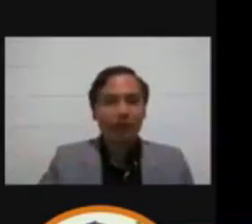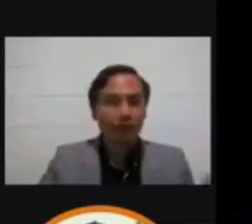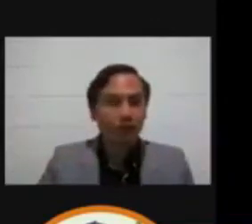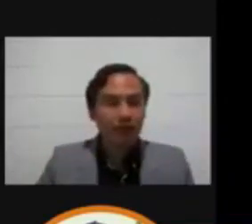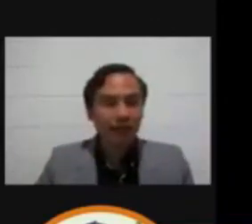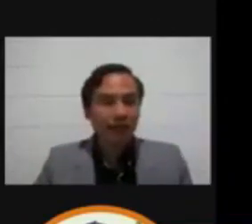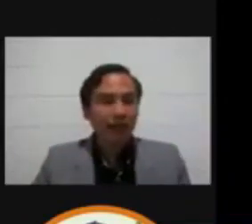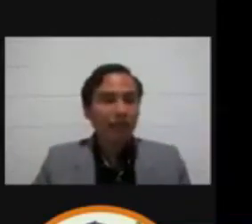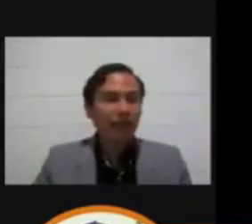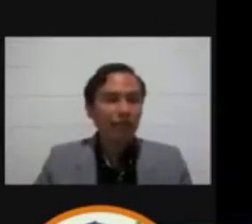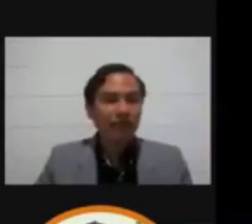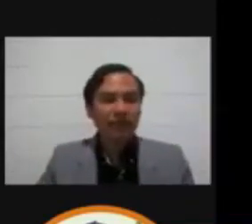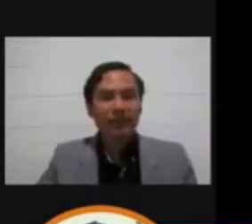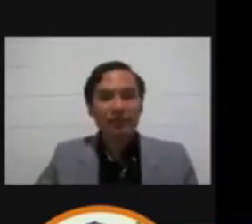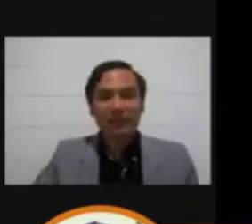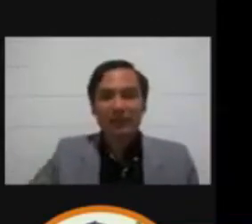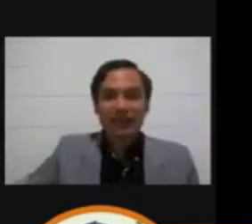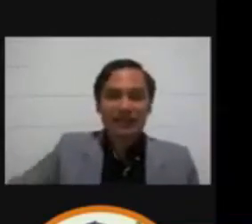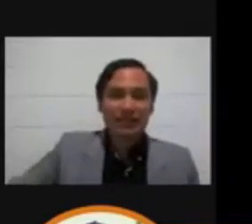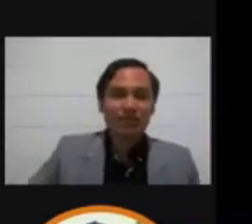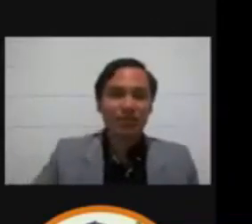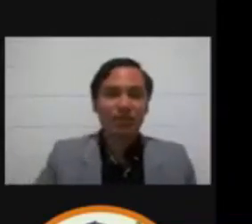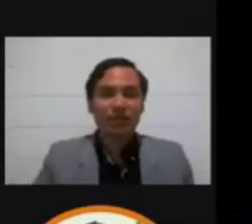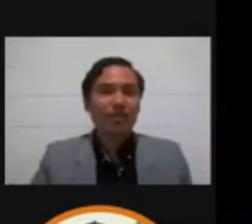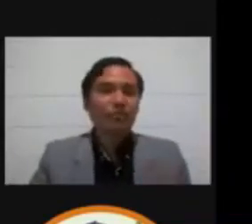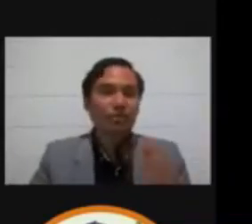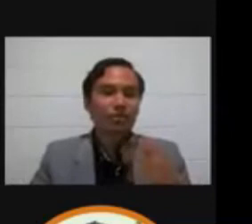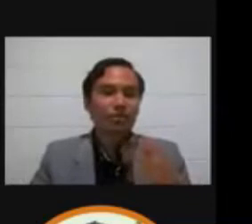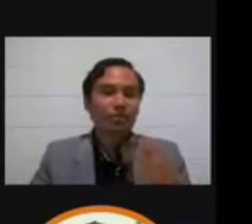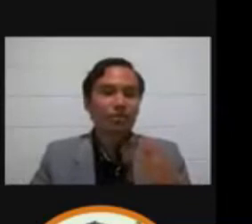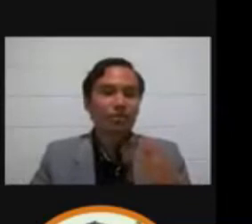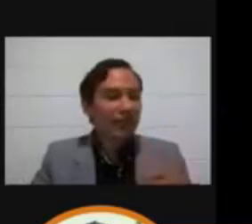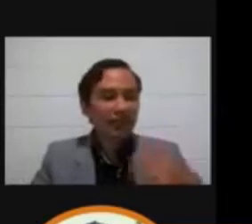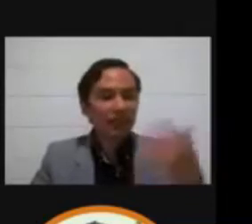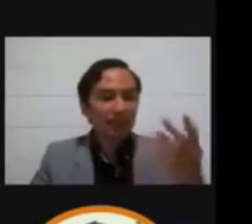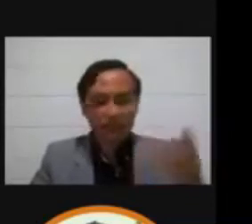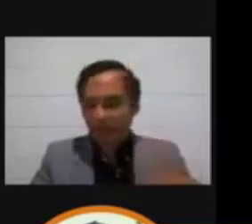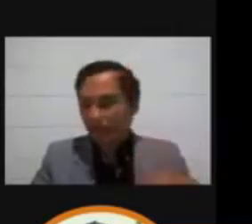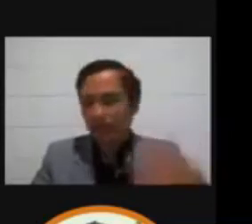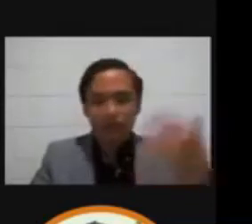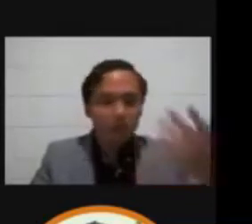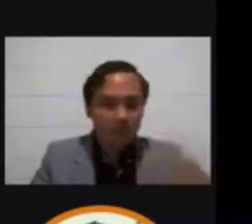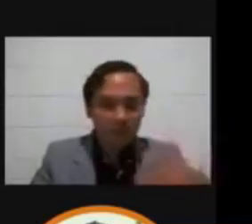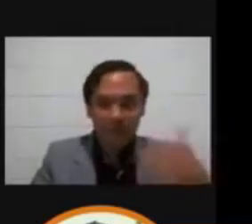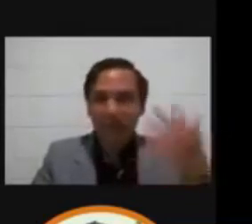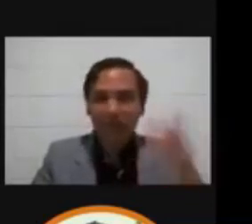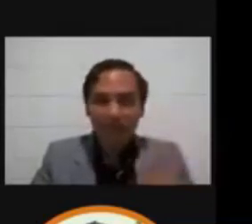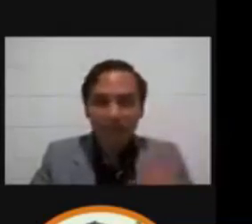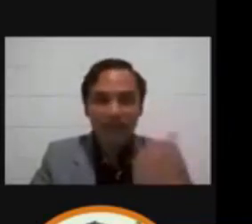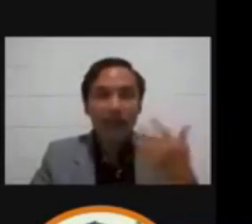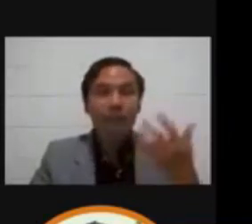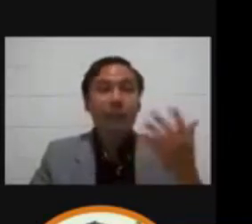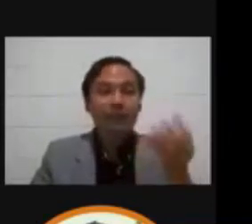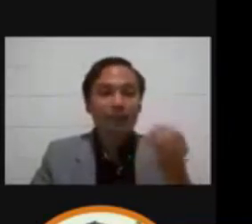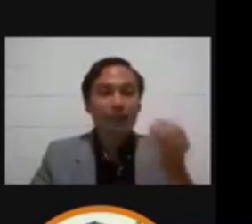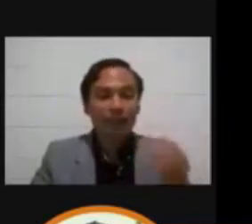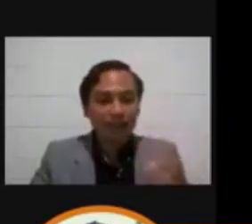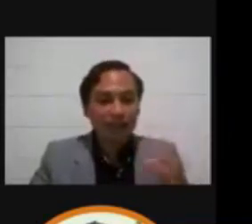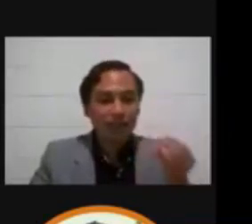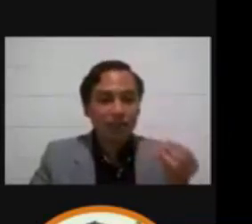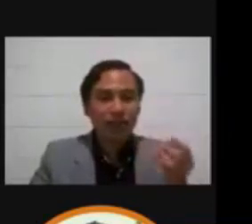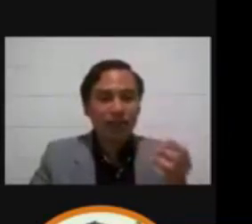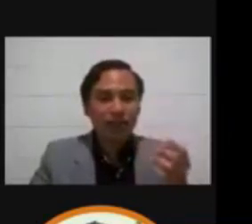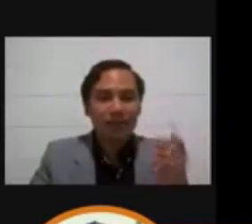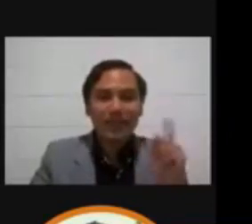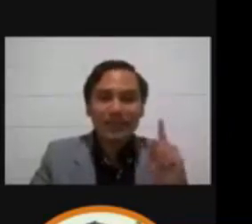la escuela para poder, de repente se hacen como, bueno, uno se la puede ingeniar, de repente vender pupusas, hacer rifas, para